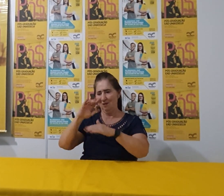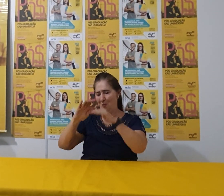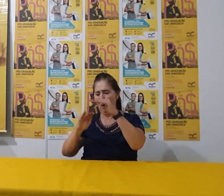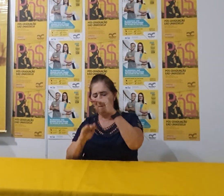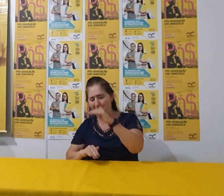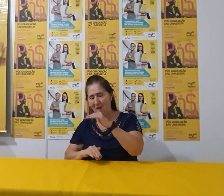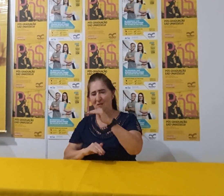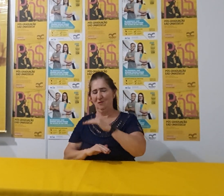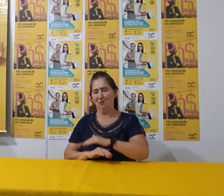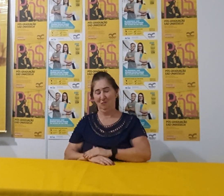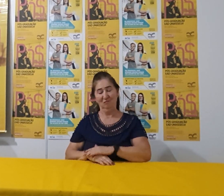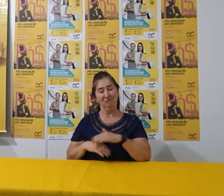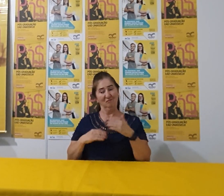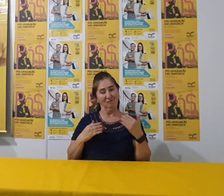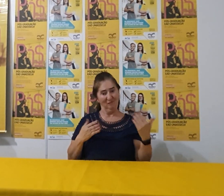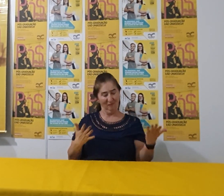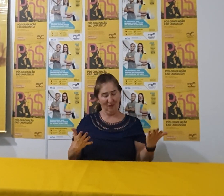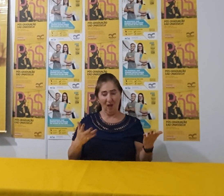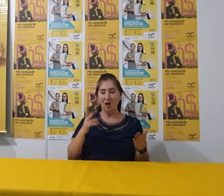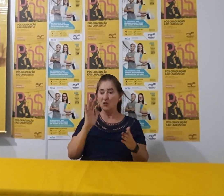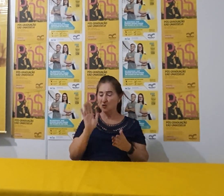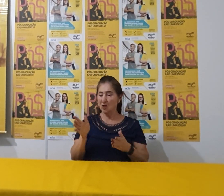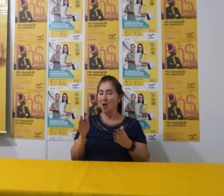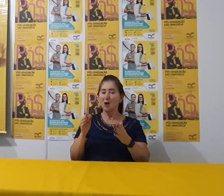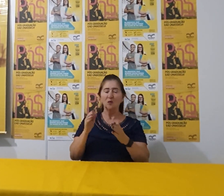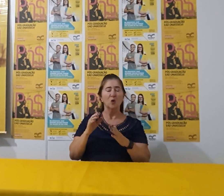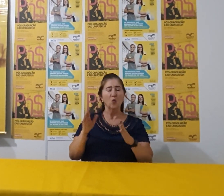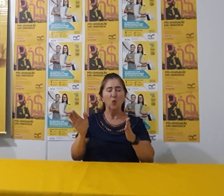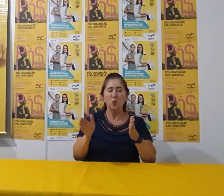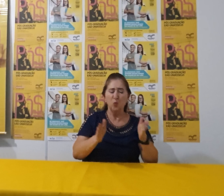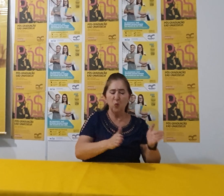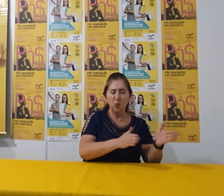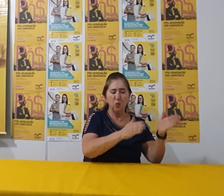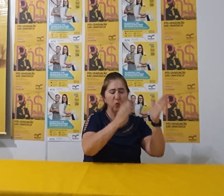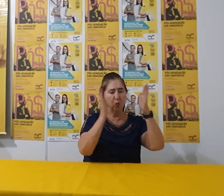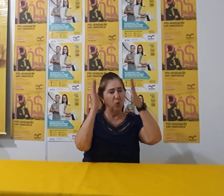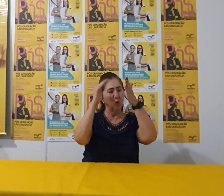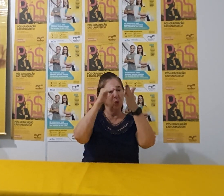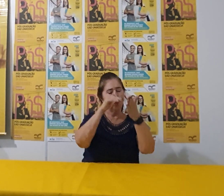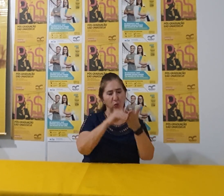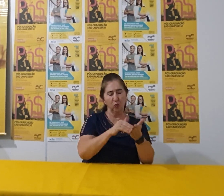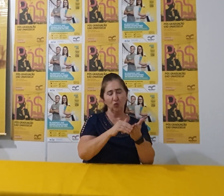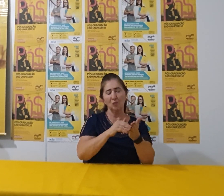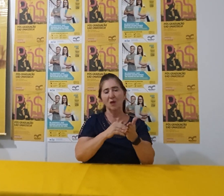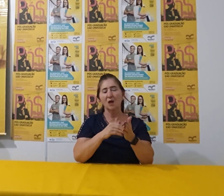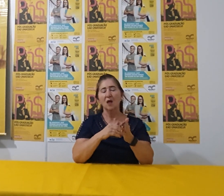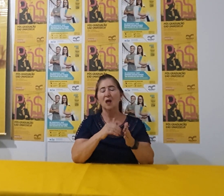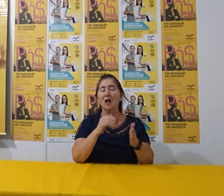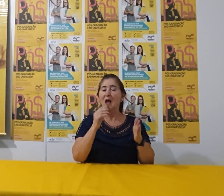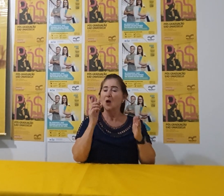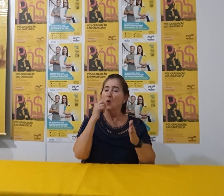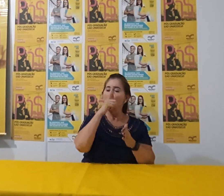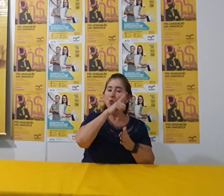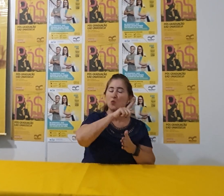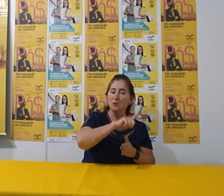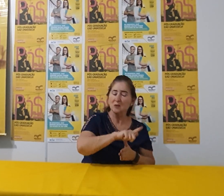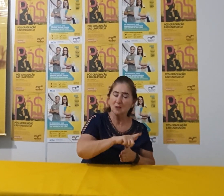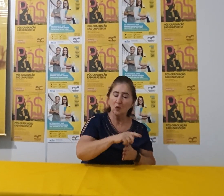Neste sentido, nas últimas décadas, muitas conquistas foram alcançadas pela comunidade surda, o